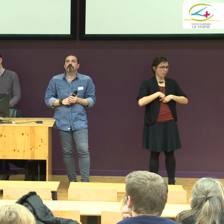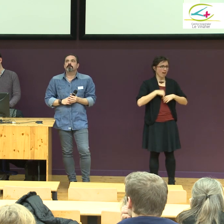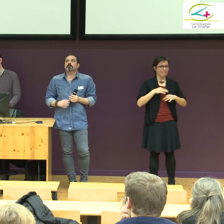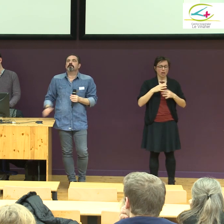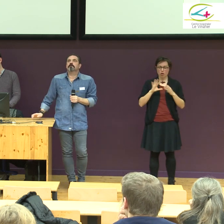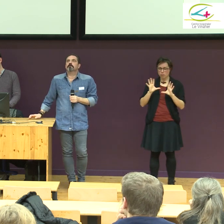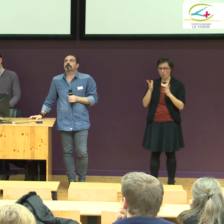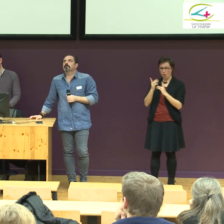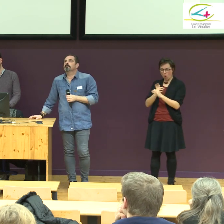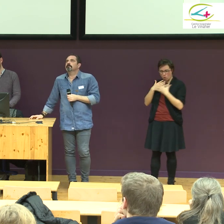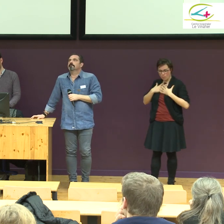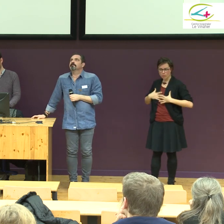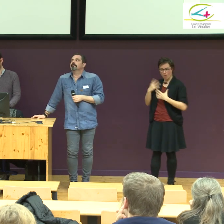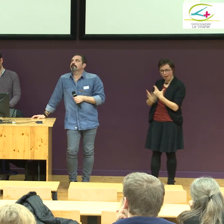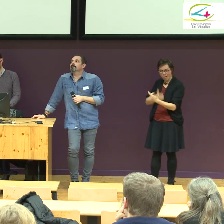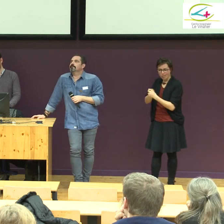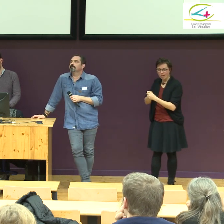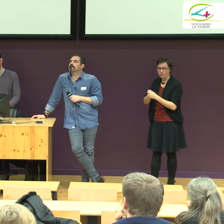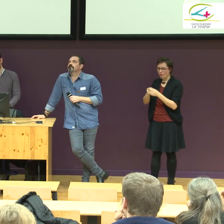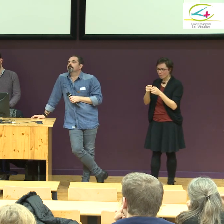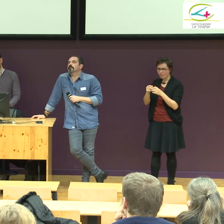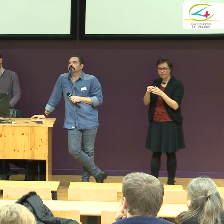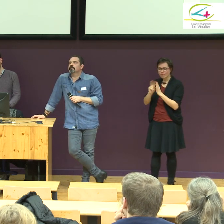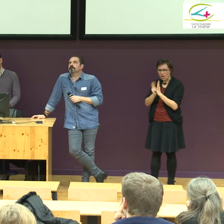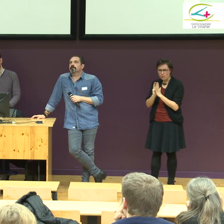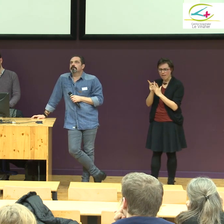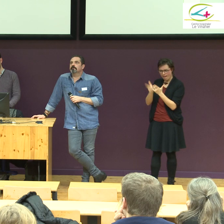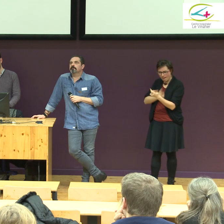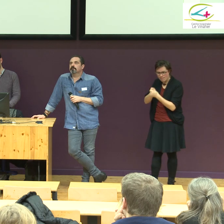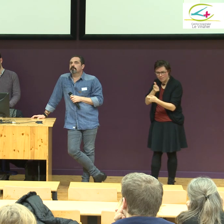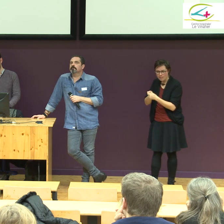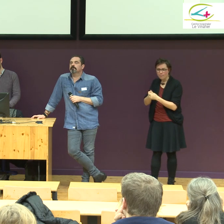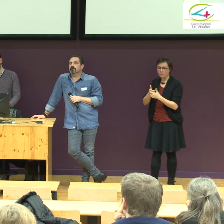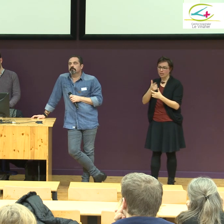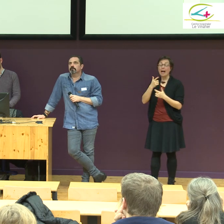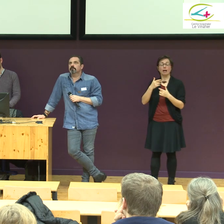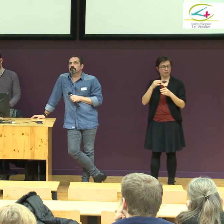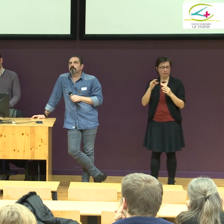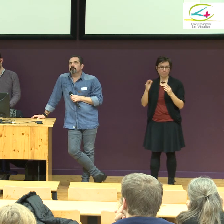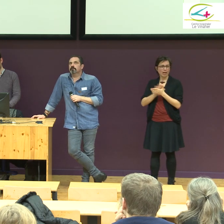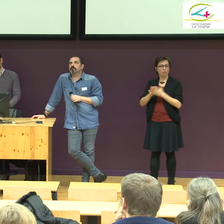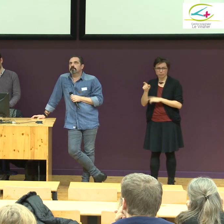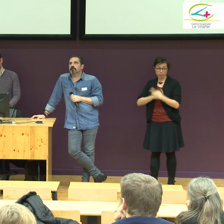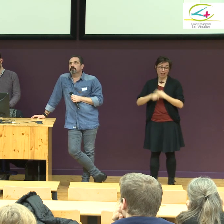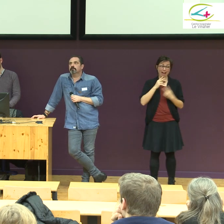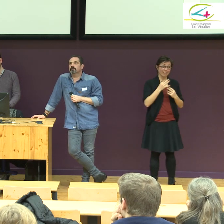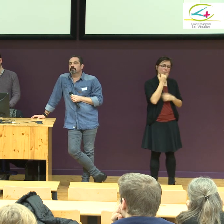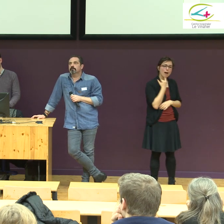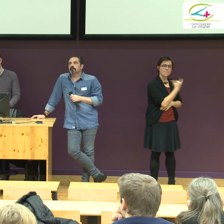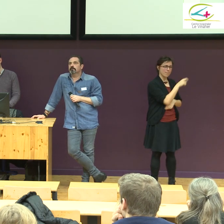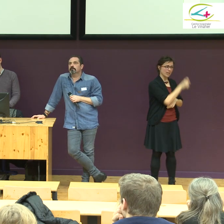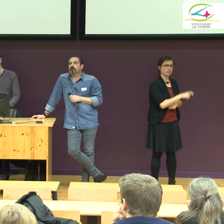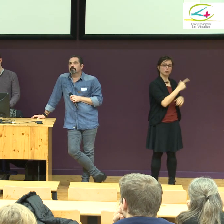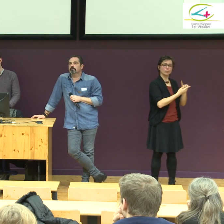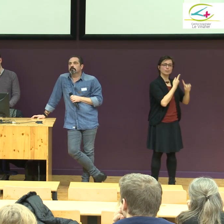langage qui était beaucoup plus commun à celui de l'intervenant du centre médico-psychologique à l'autre bout du fil, et